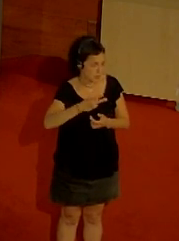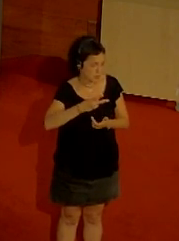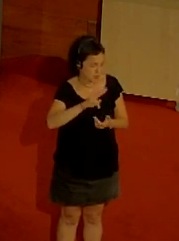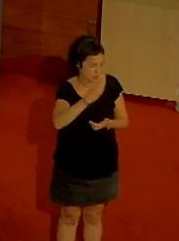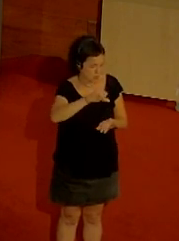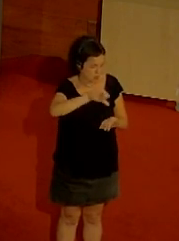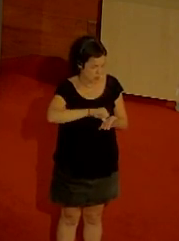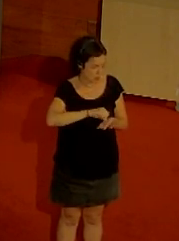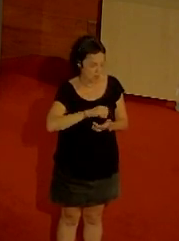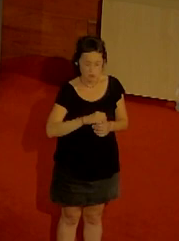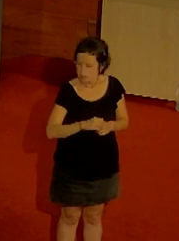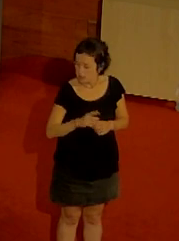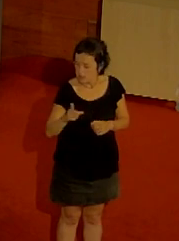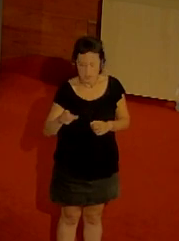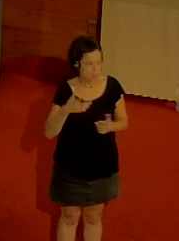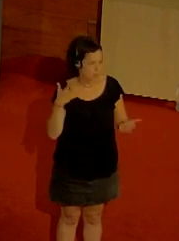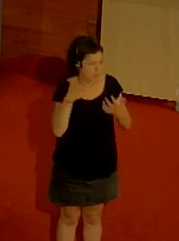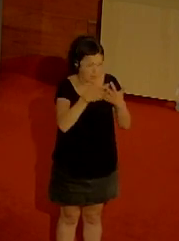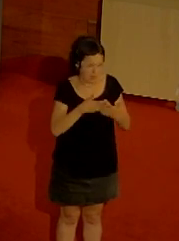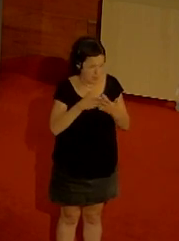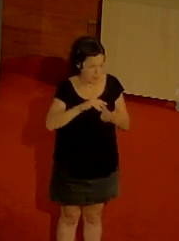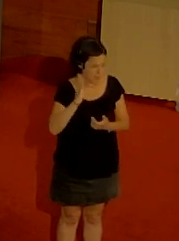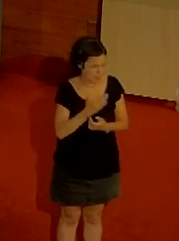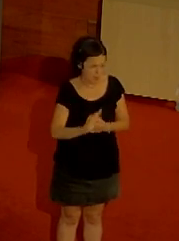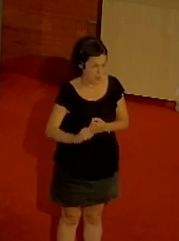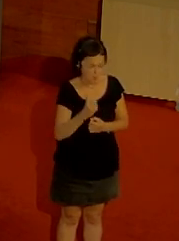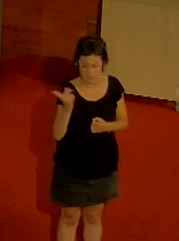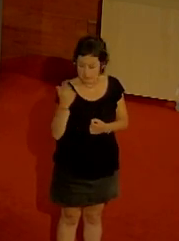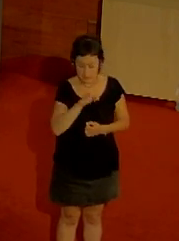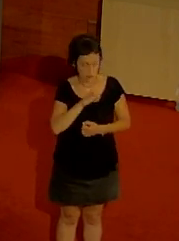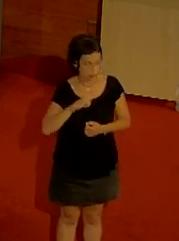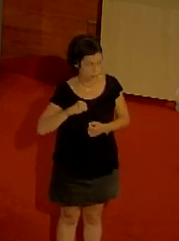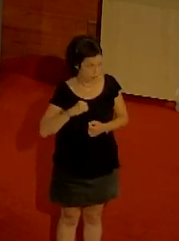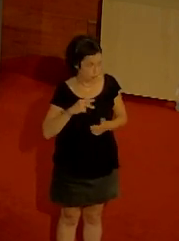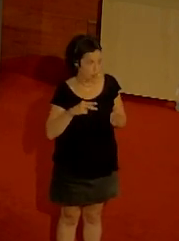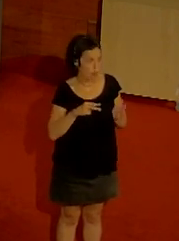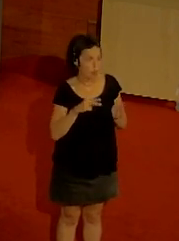guerra. Sudán del Sur se independizó en 2011, es el país más joven del mundo,